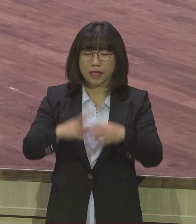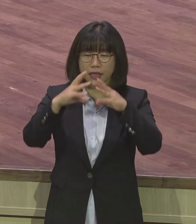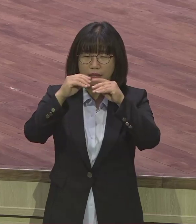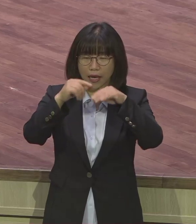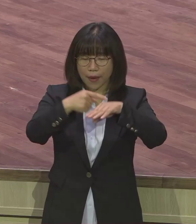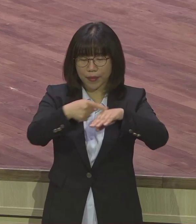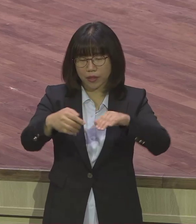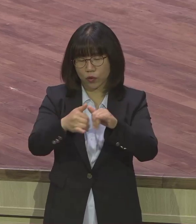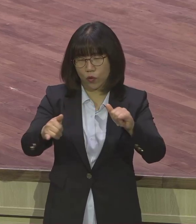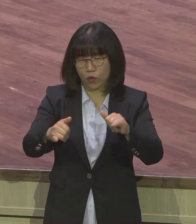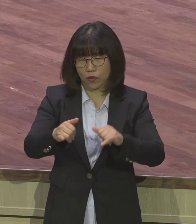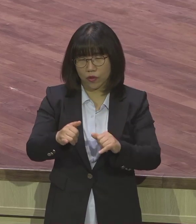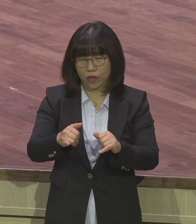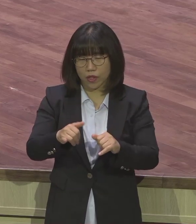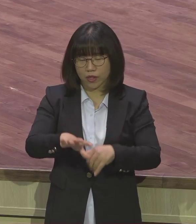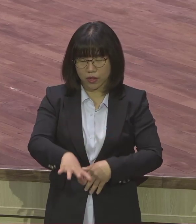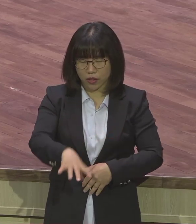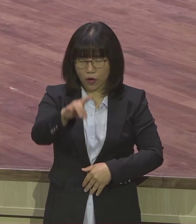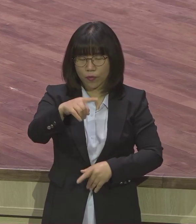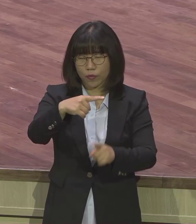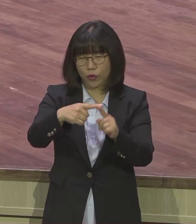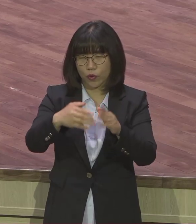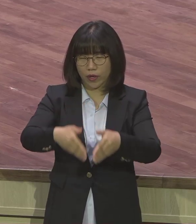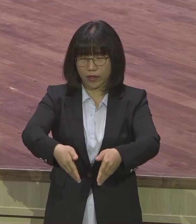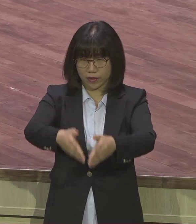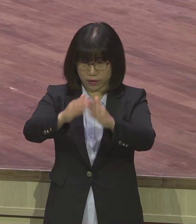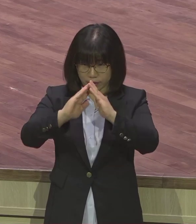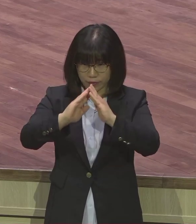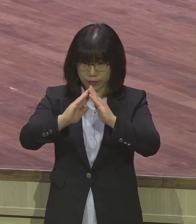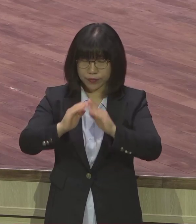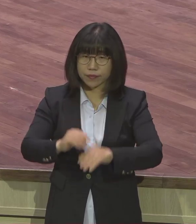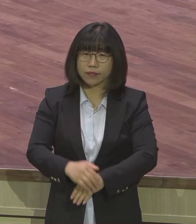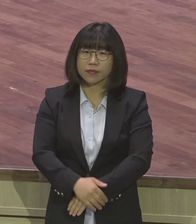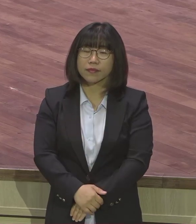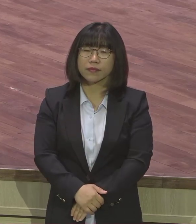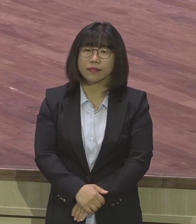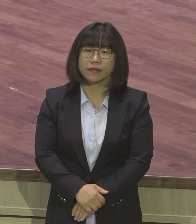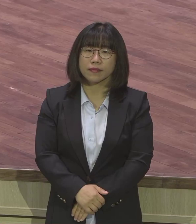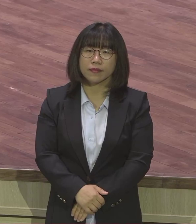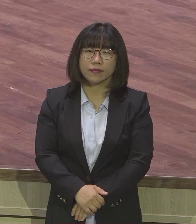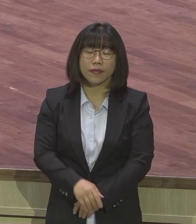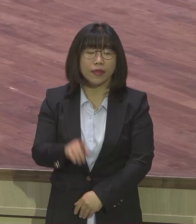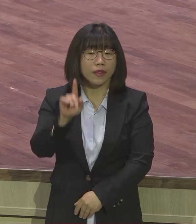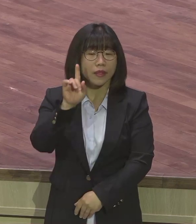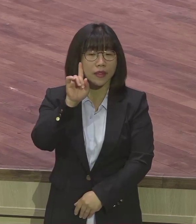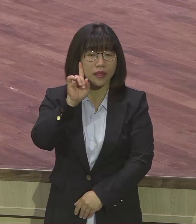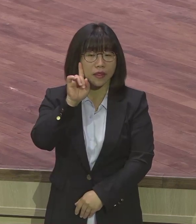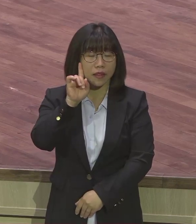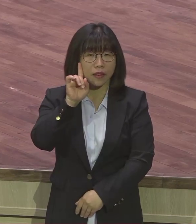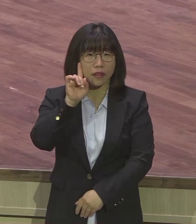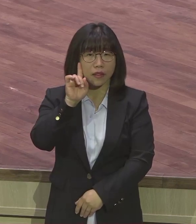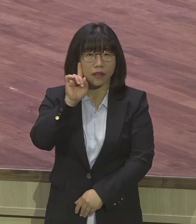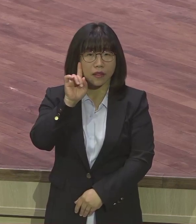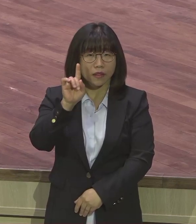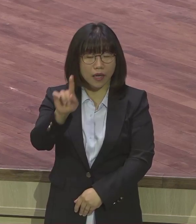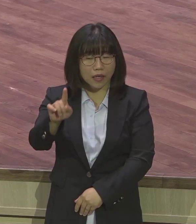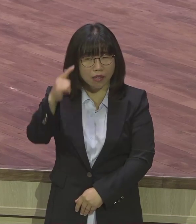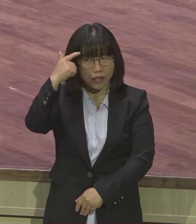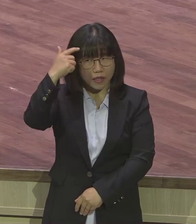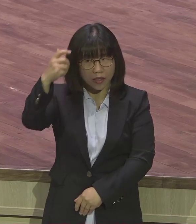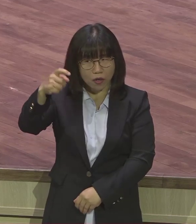다민족으로서 1호 그렇게 지교회가 되겠습니다. 제가 내일 영적